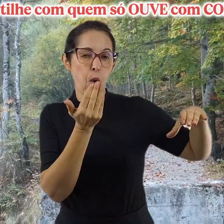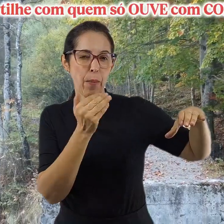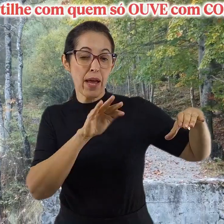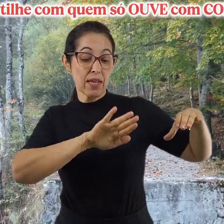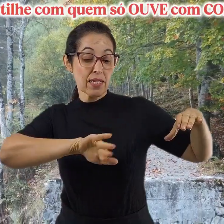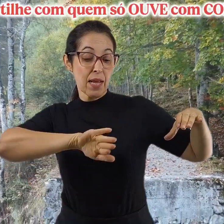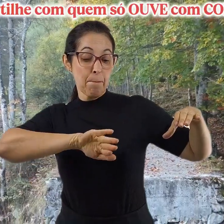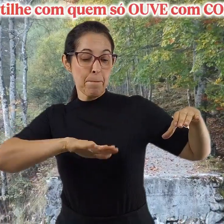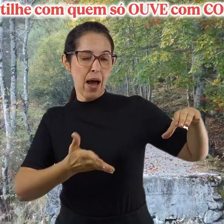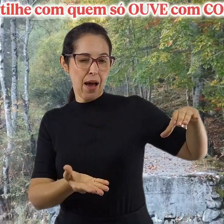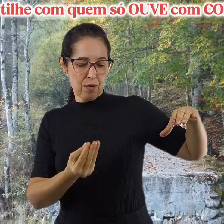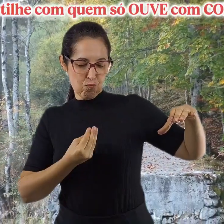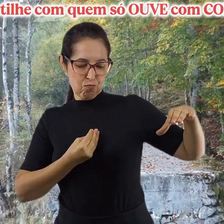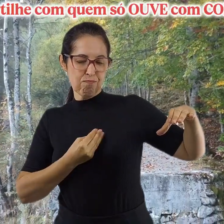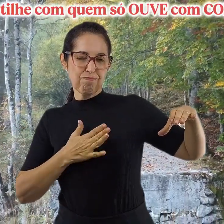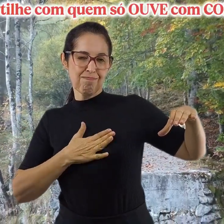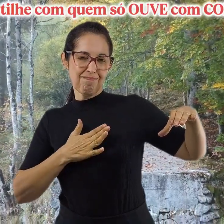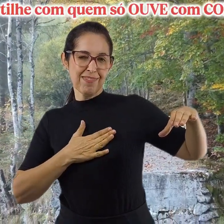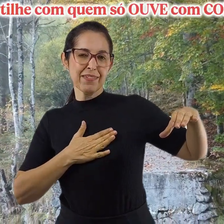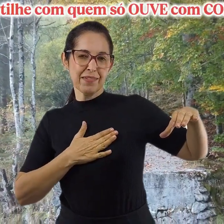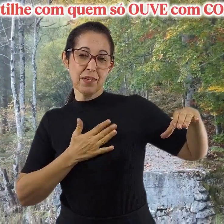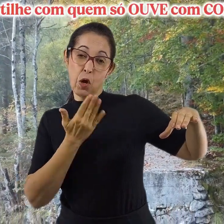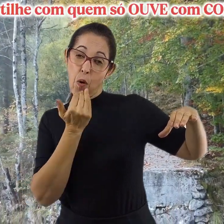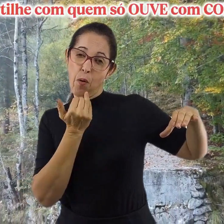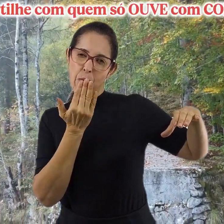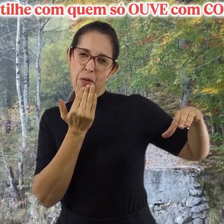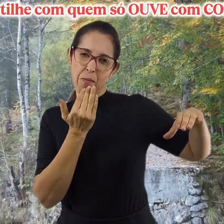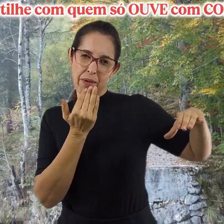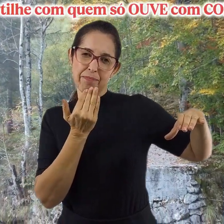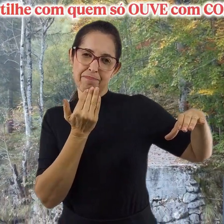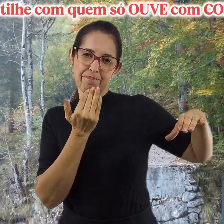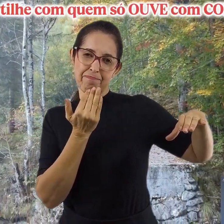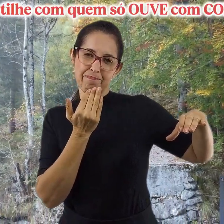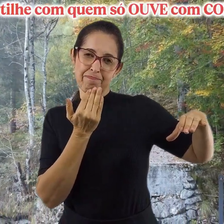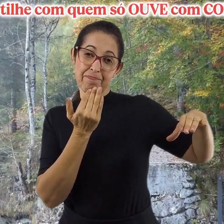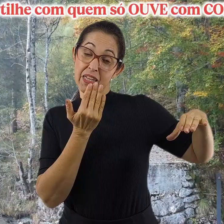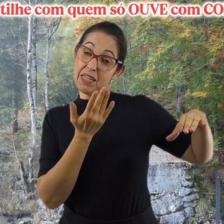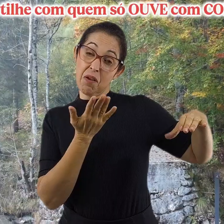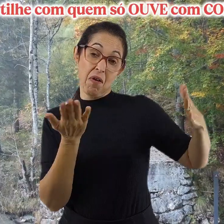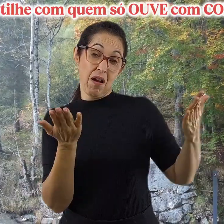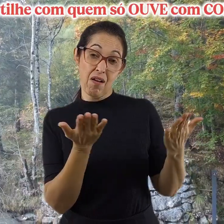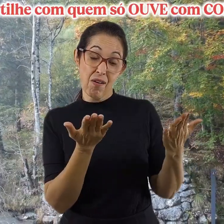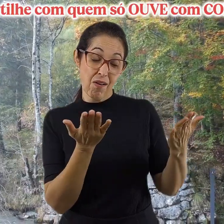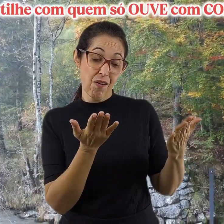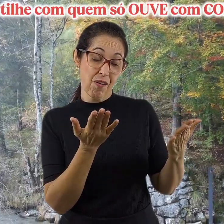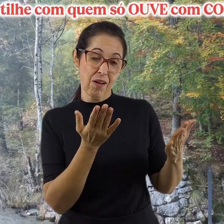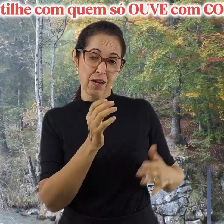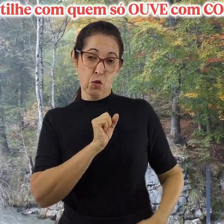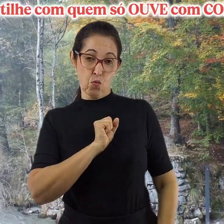direito, mas eles não deram valor. Então aquilo se passou a ser o interesse pessoal.